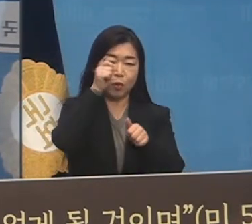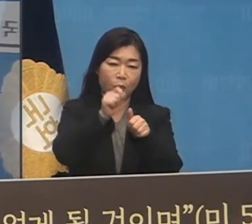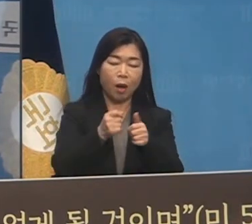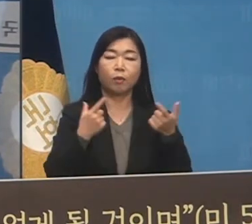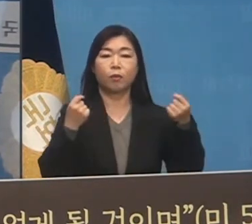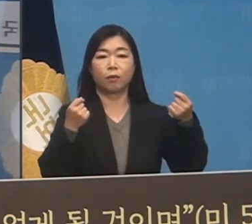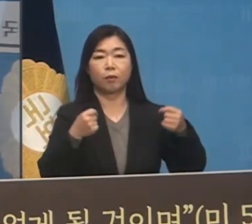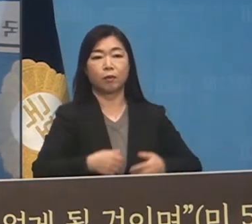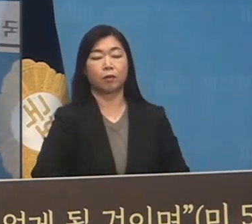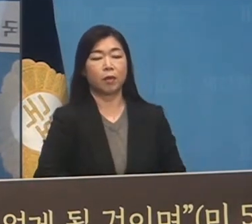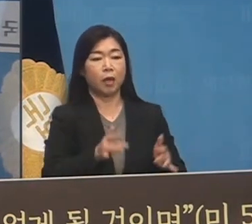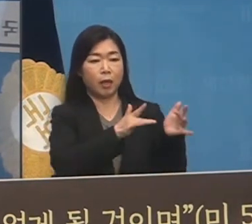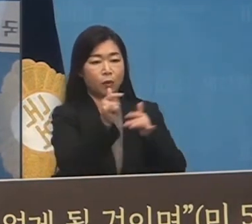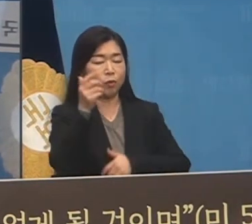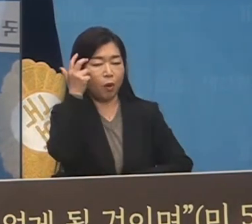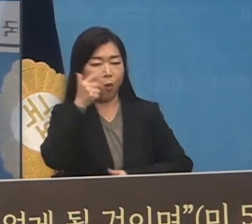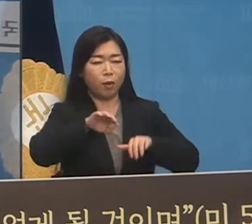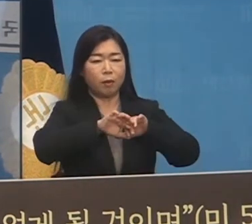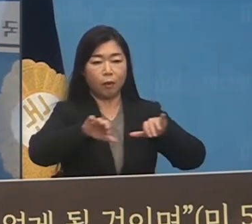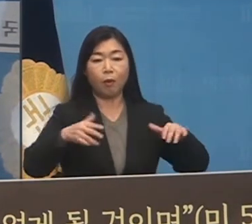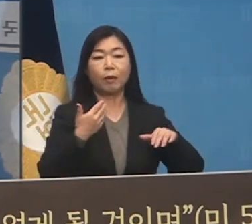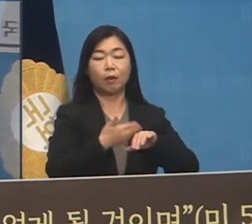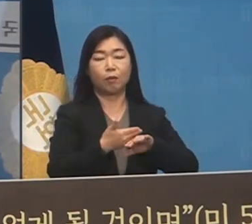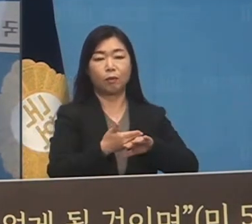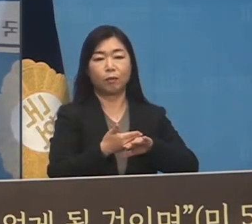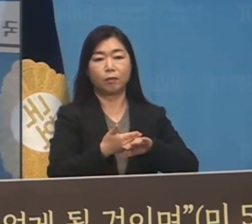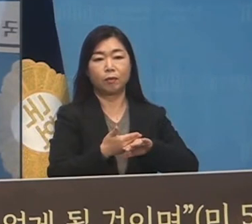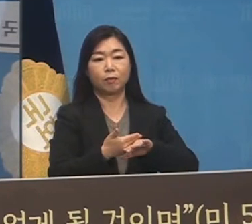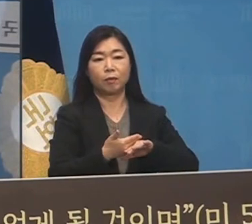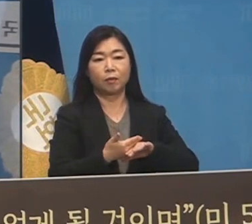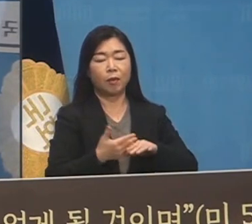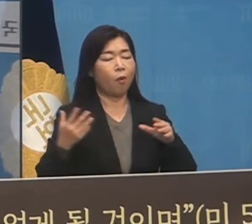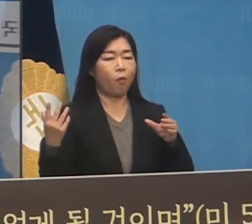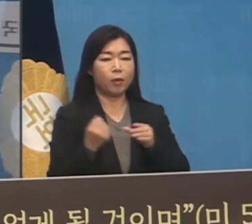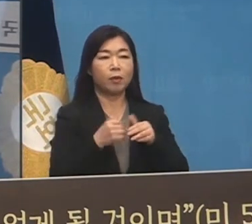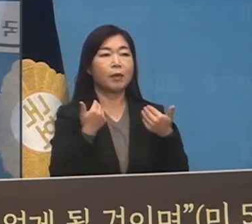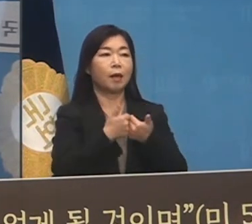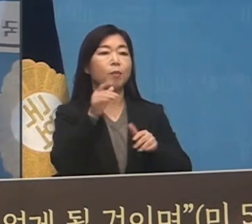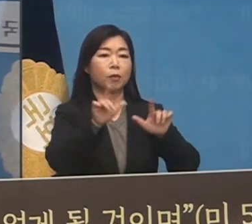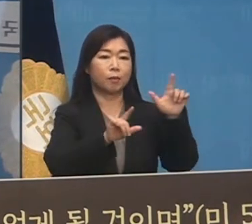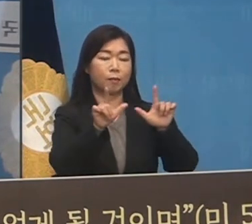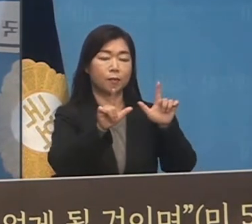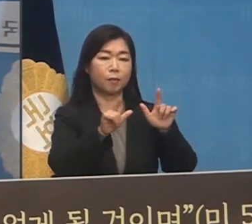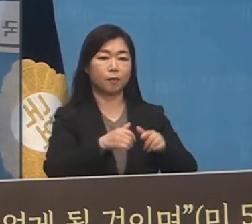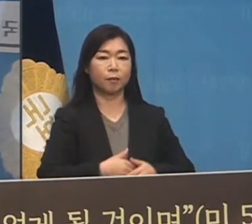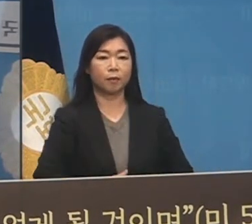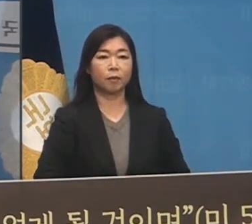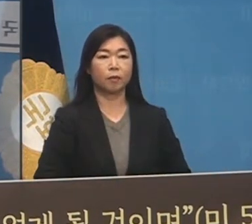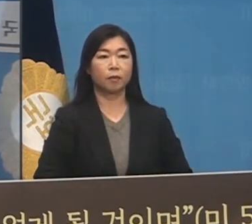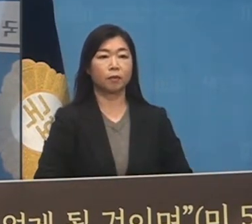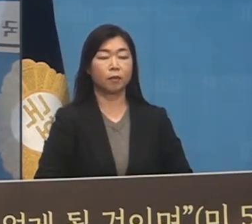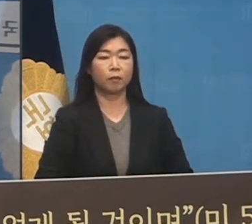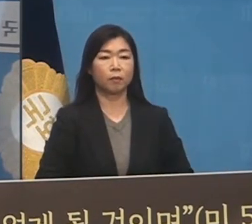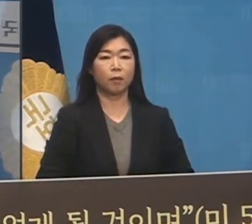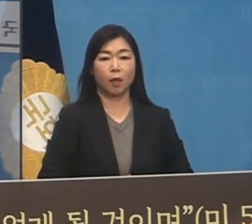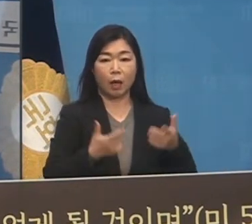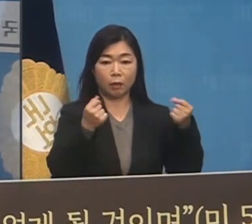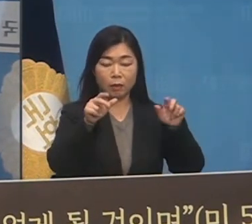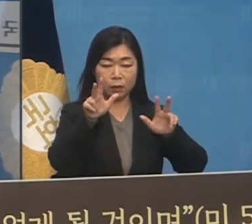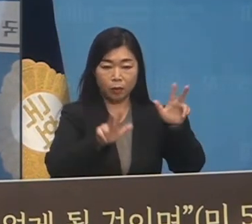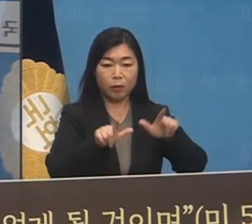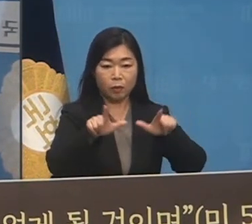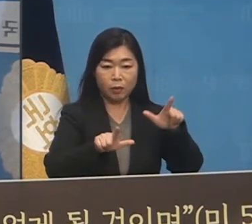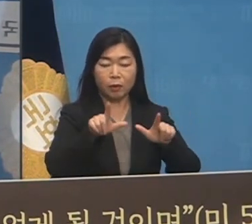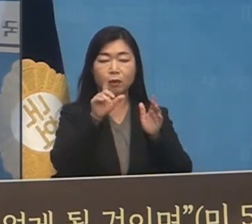일이자 예수의 영광은 돈이 서에서 멀어졌기 때문이다. 이런